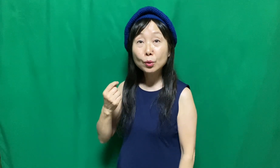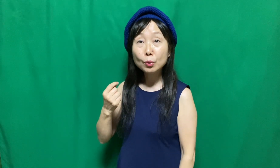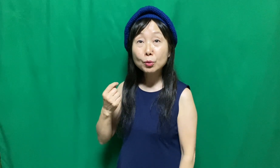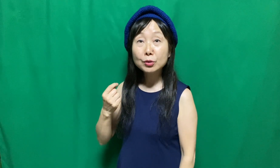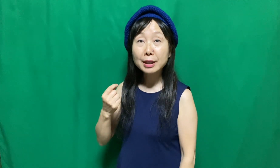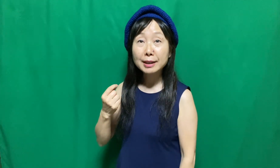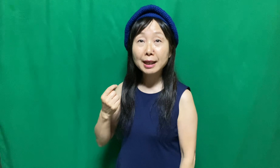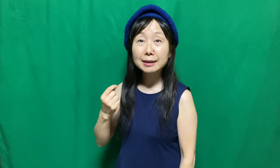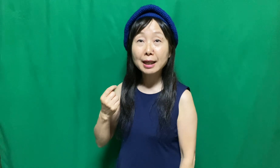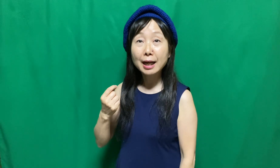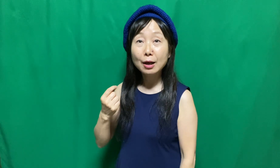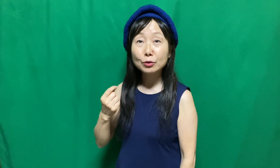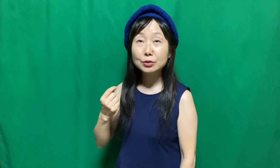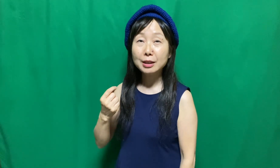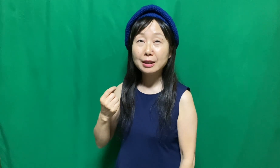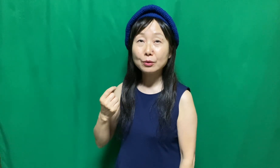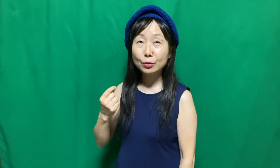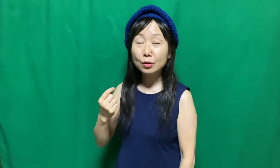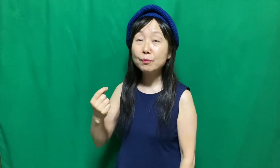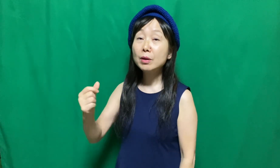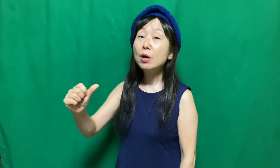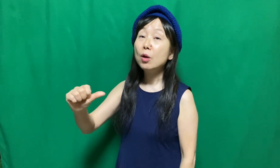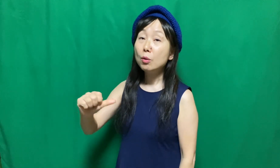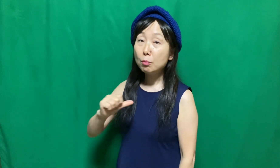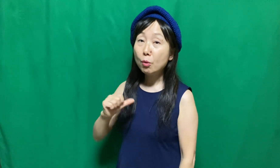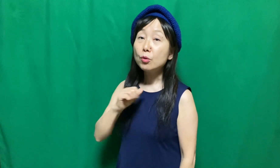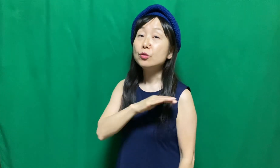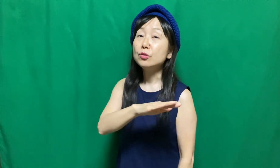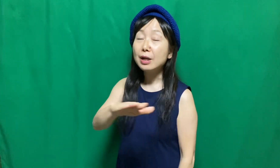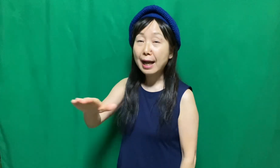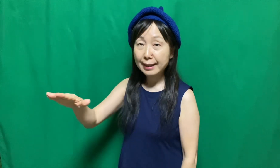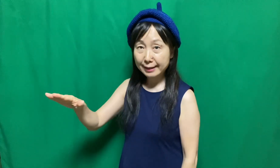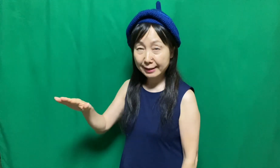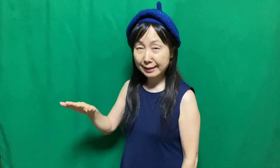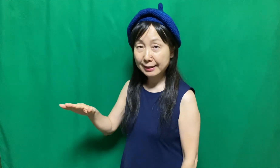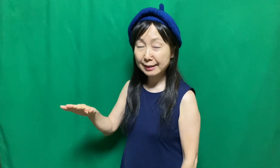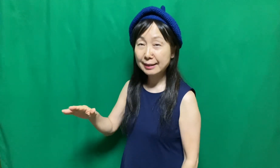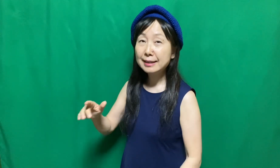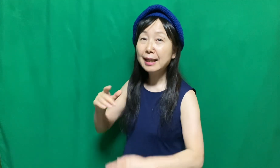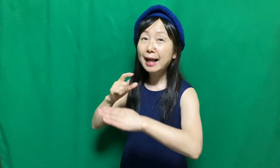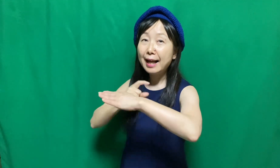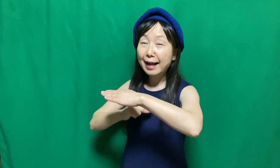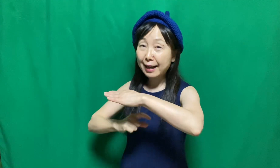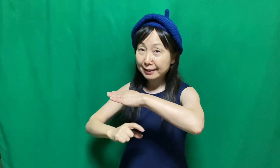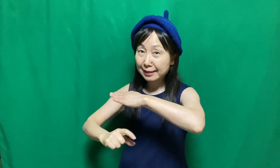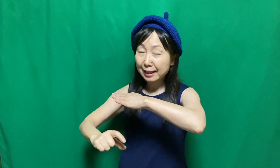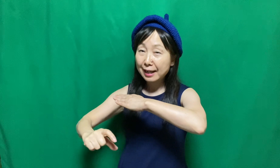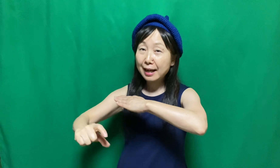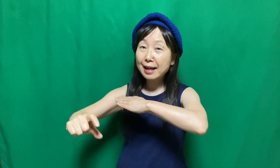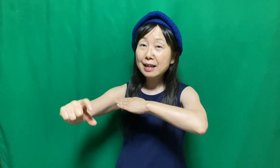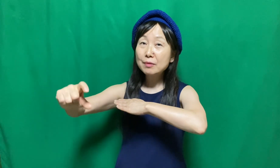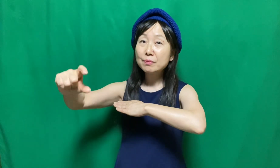僕らに朝が訪れたよと。僕らに朝が、